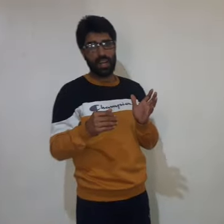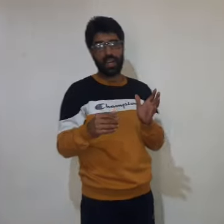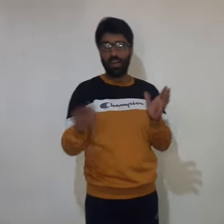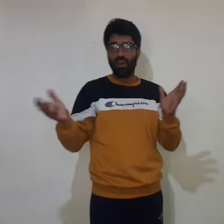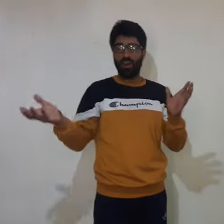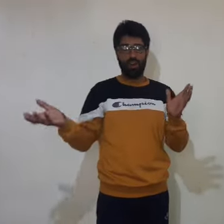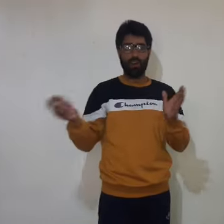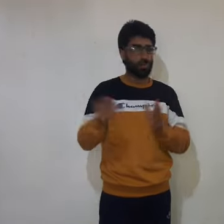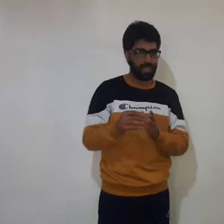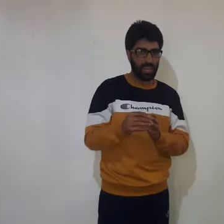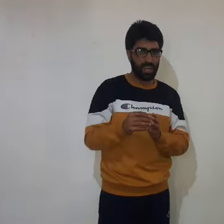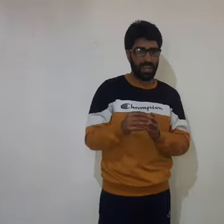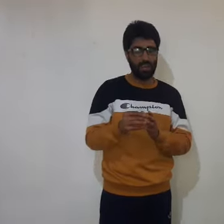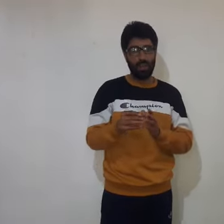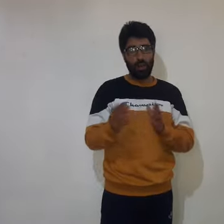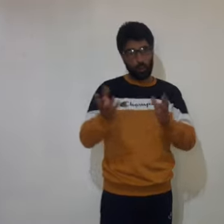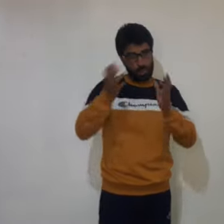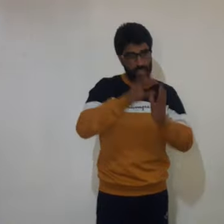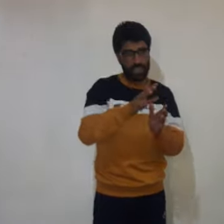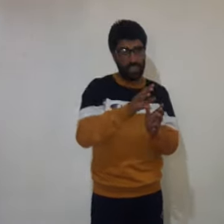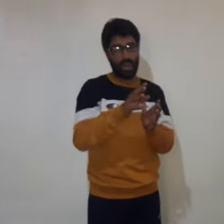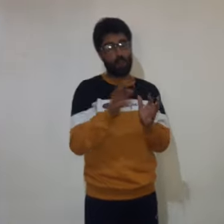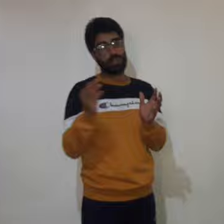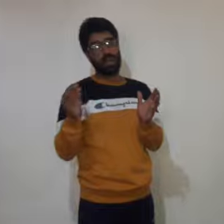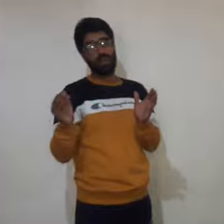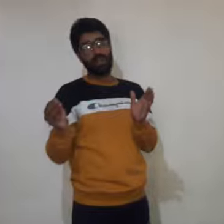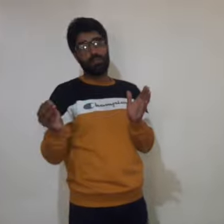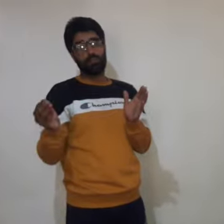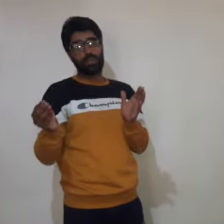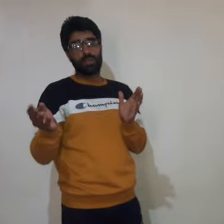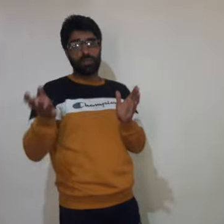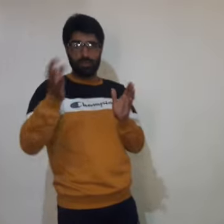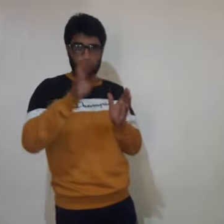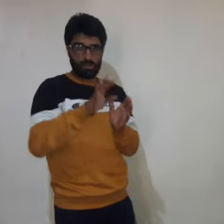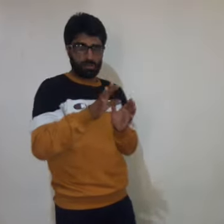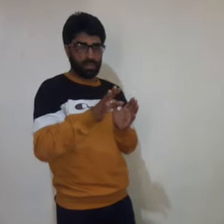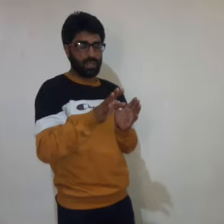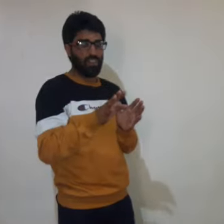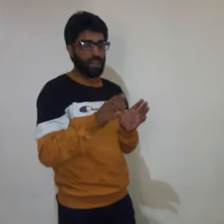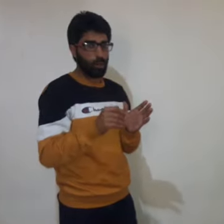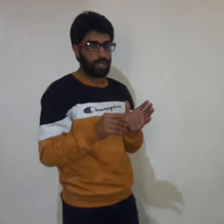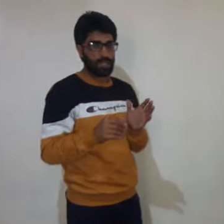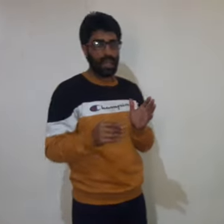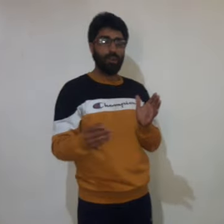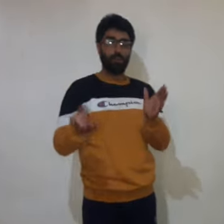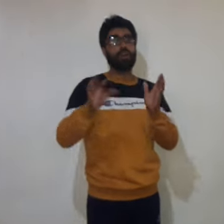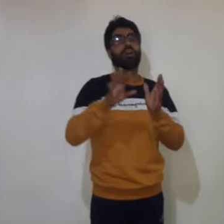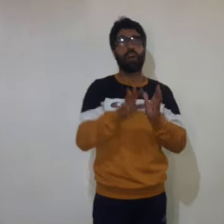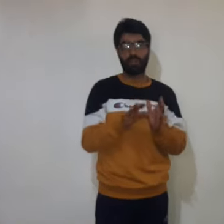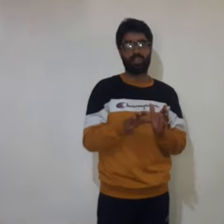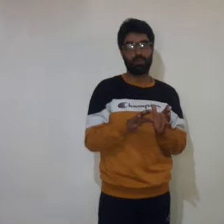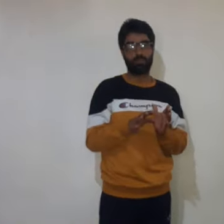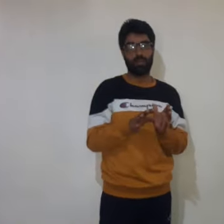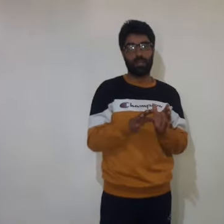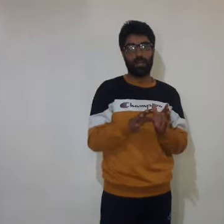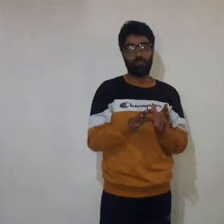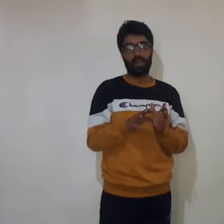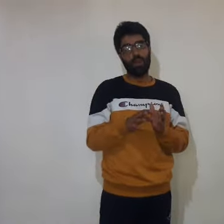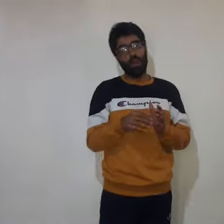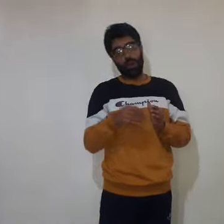जाएगा, हार्ट में चला जाएगा। उस वजह से क्या होता है, किडनी फेलियर हो जाता है और हार्ट अटैक हो जाता है।